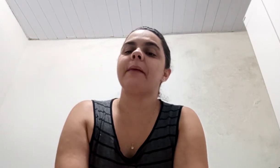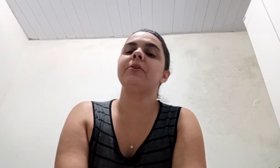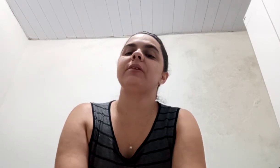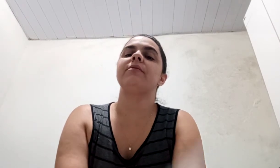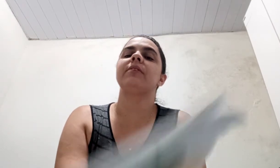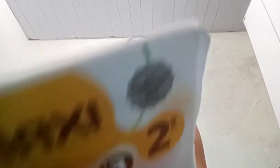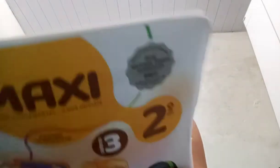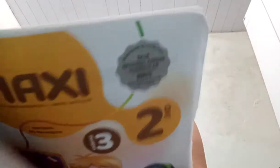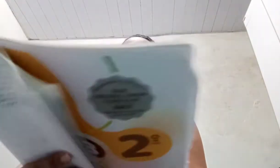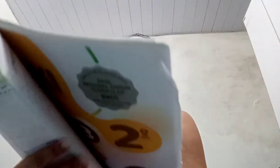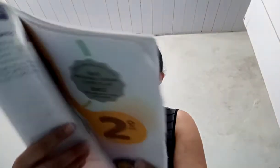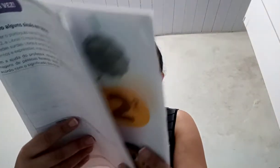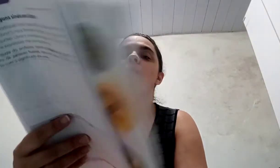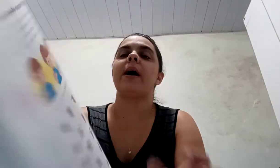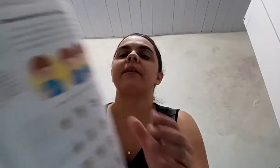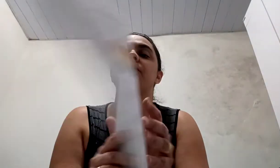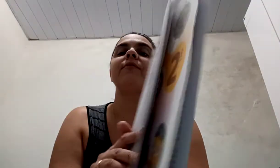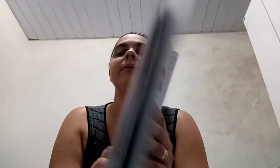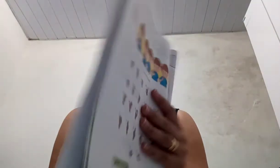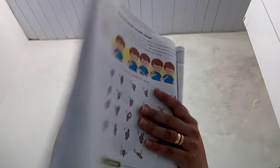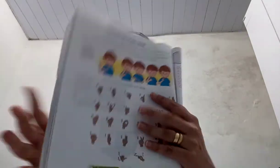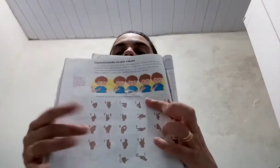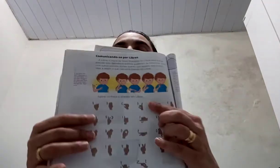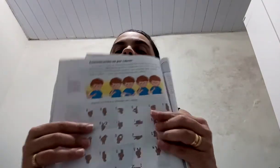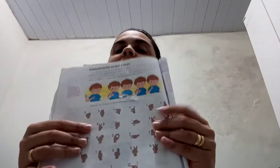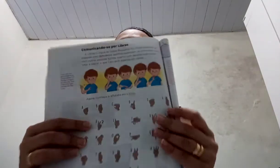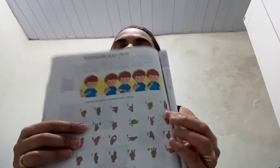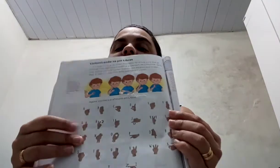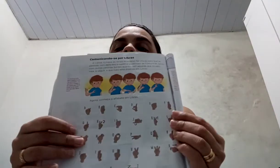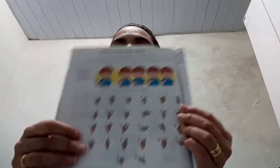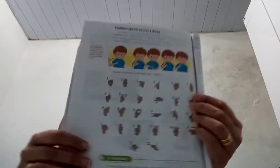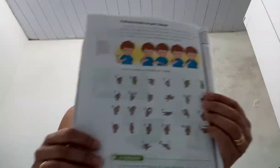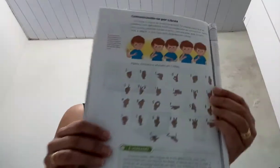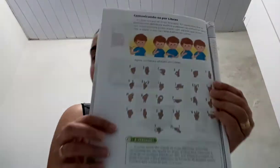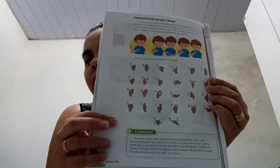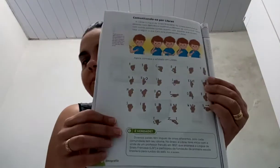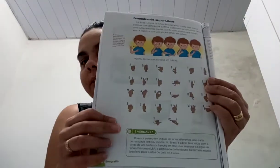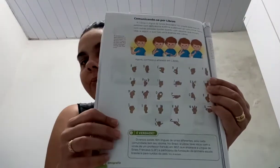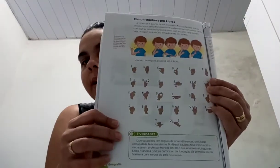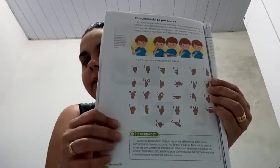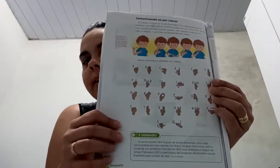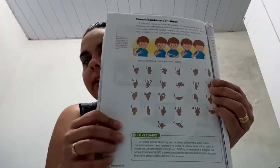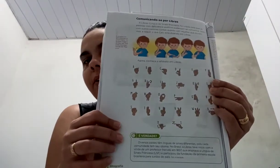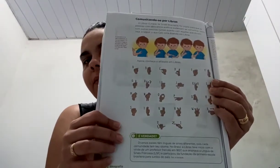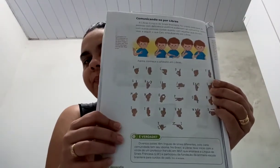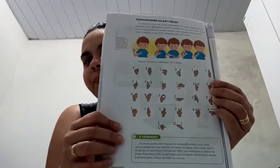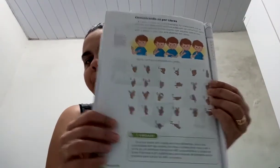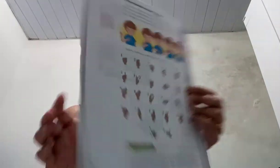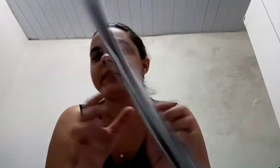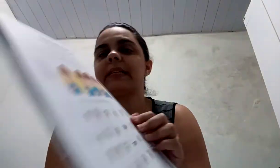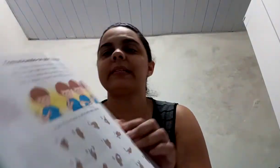abre o livro na página 24 e vamos ver o que é que está nos informando aqui, ó. Tá